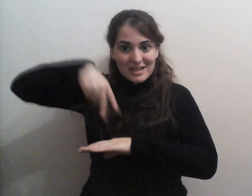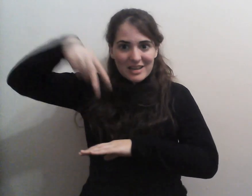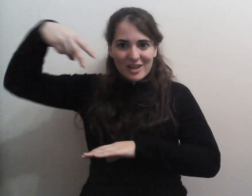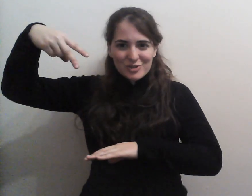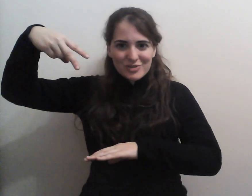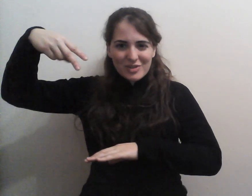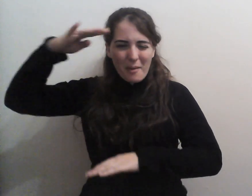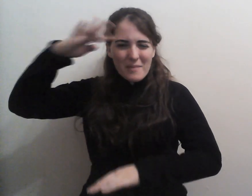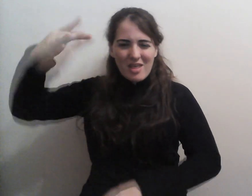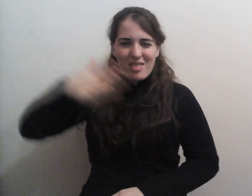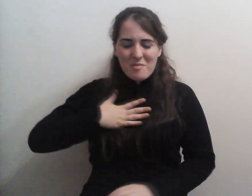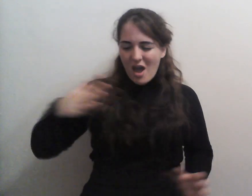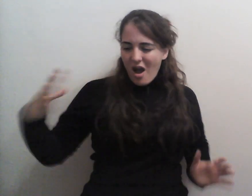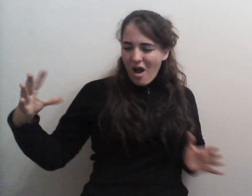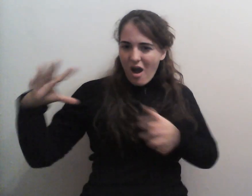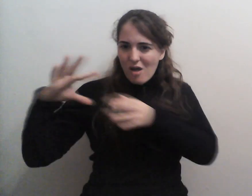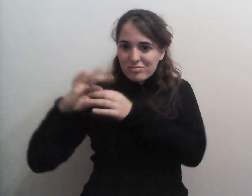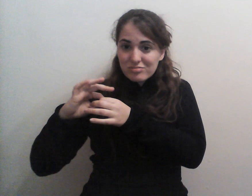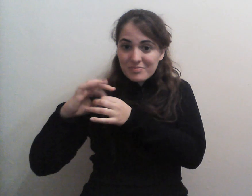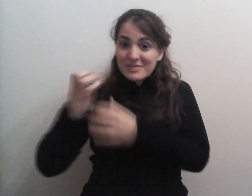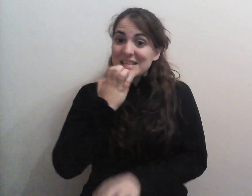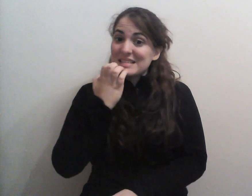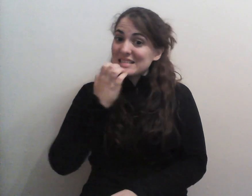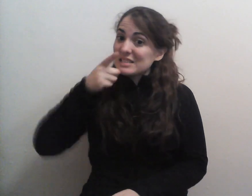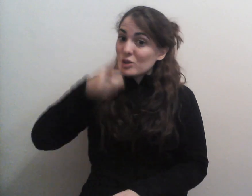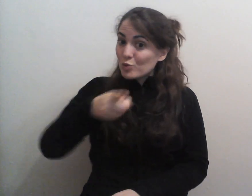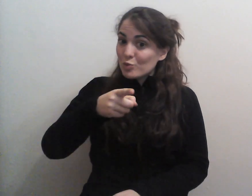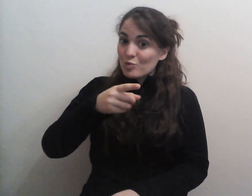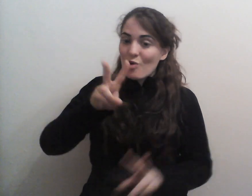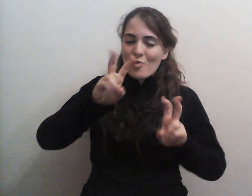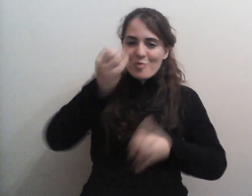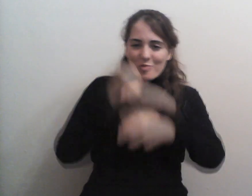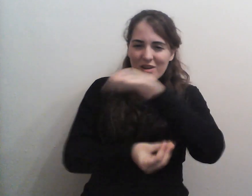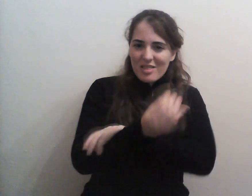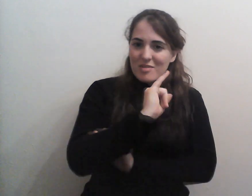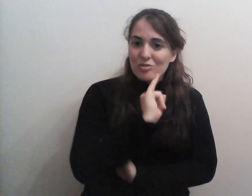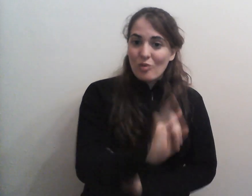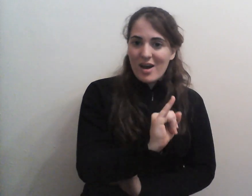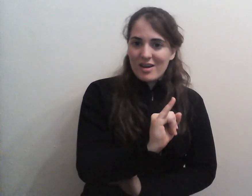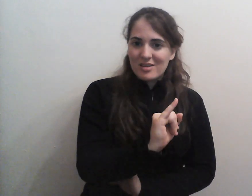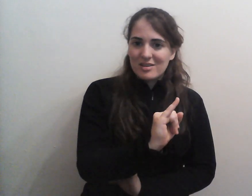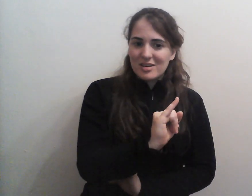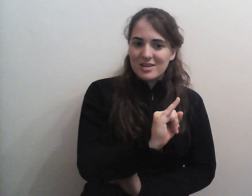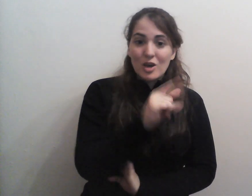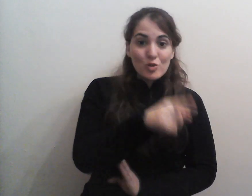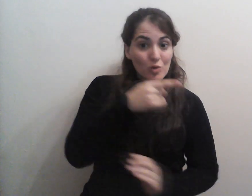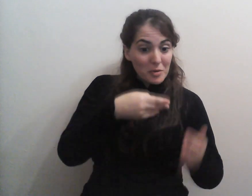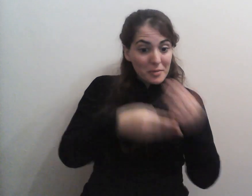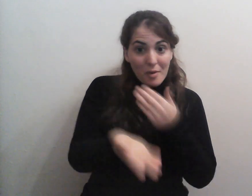el poder de Dios, aunque tú mueras, vivirás. Tienes vida eterna. La tumba no te